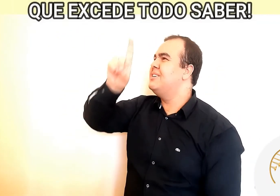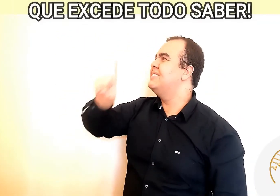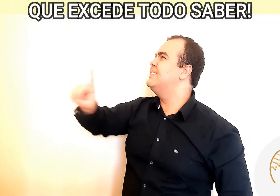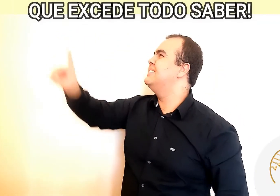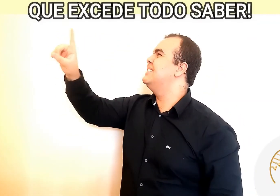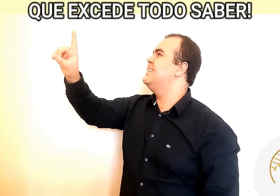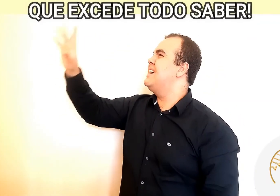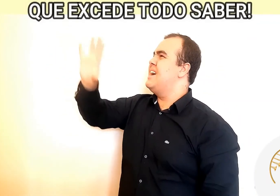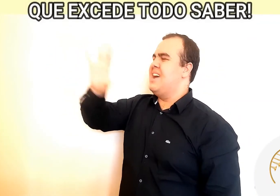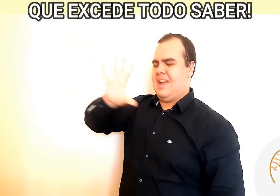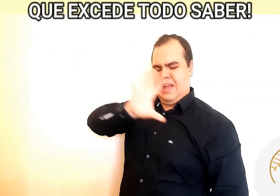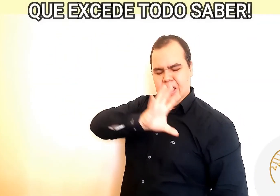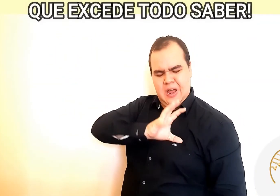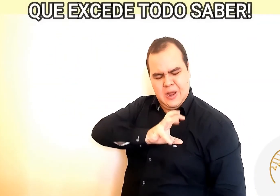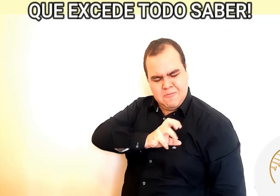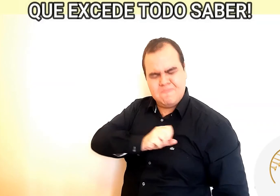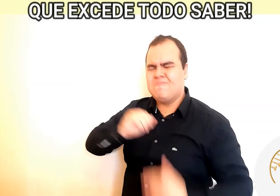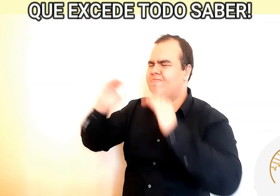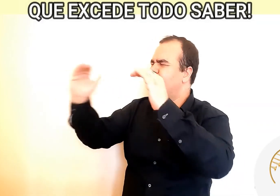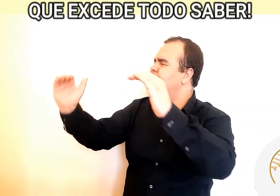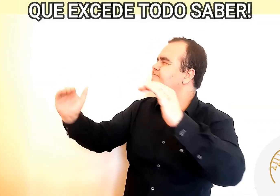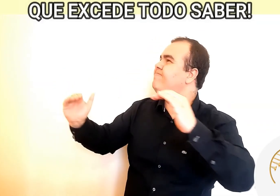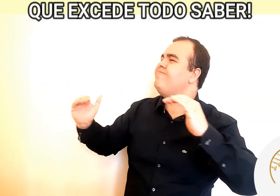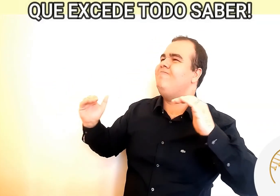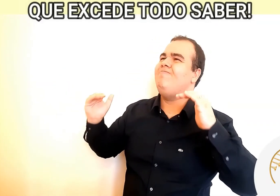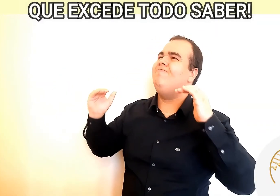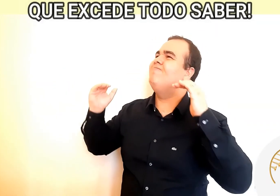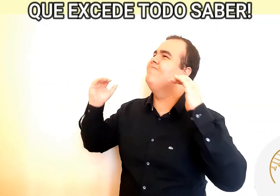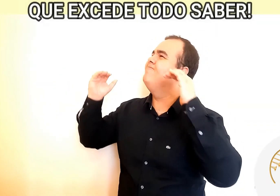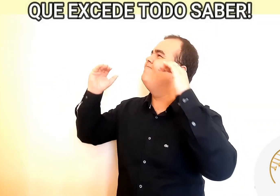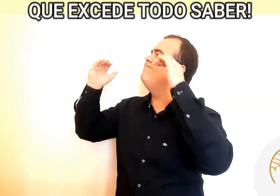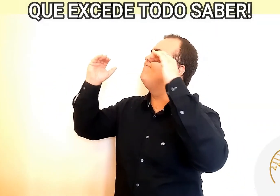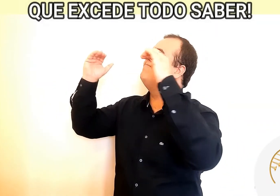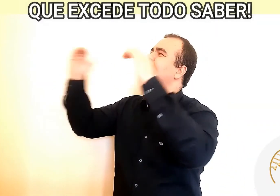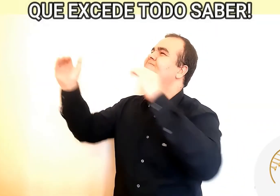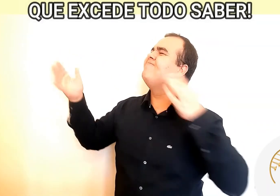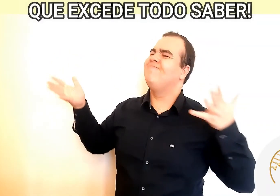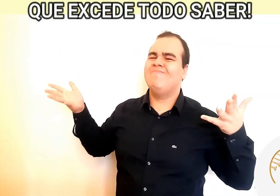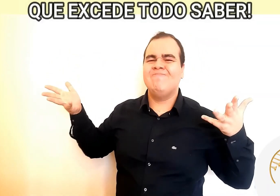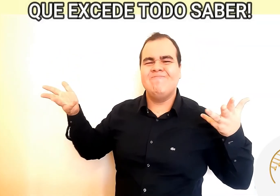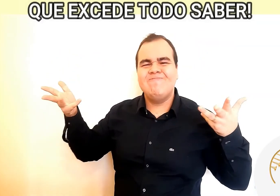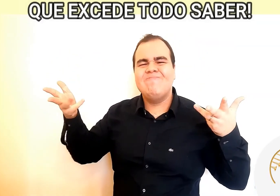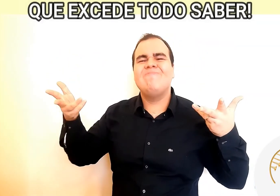Grande amor é o amor de